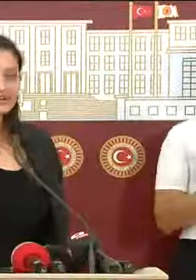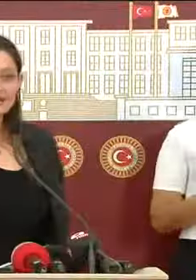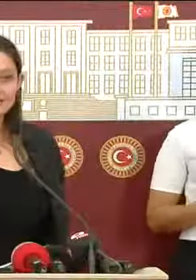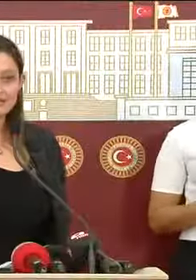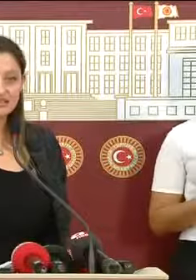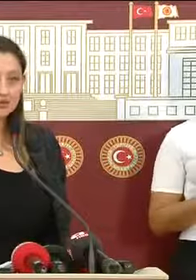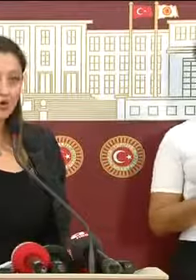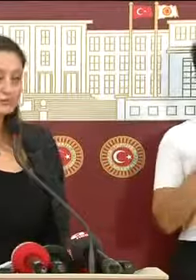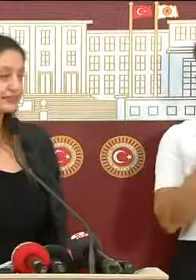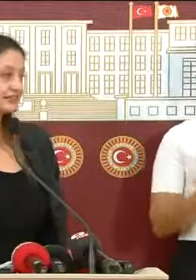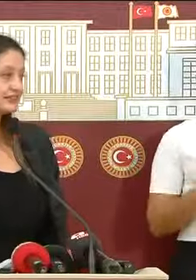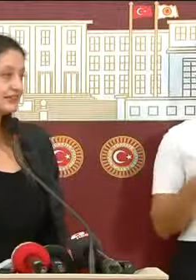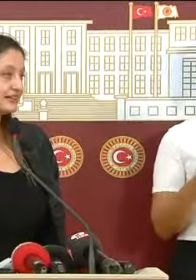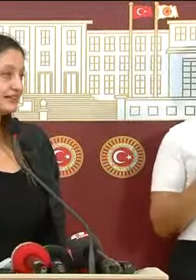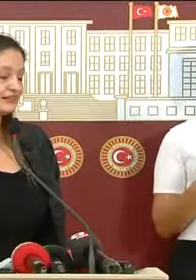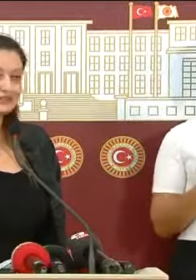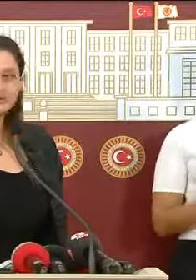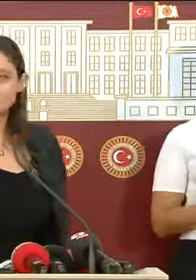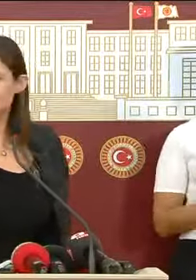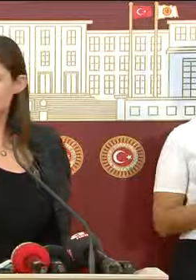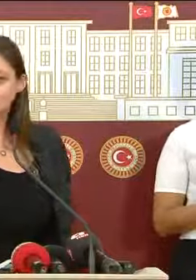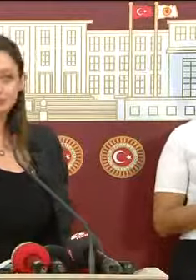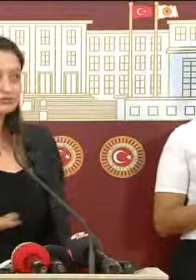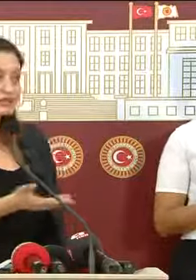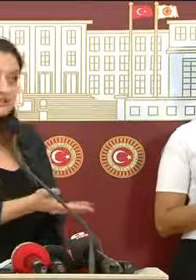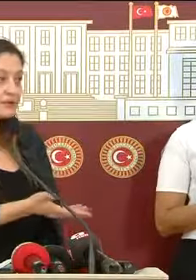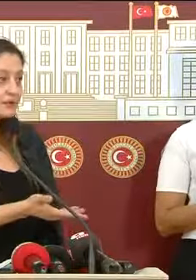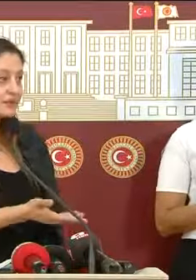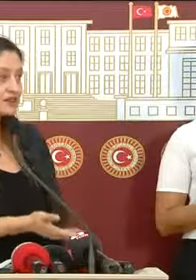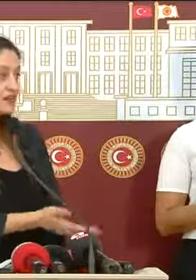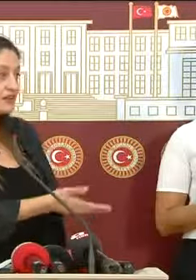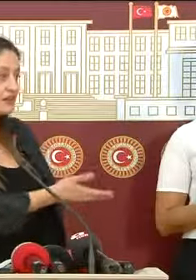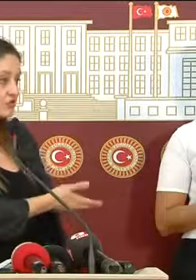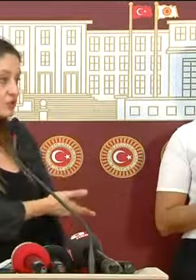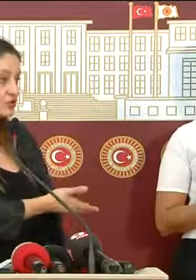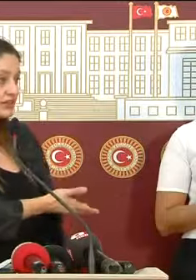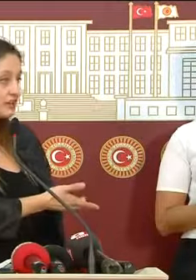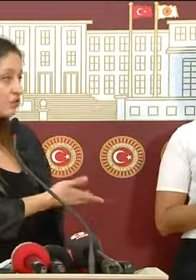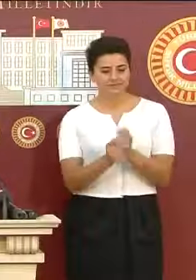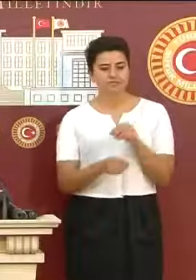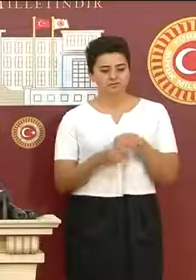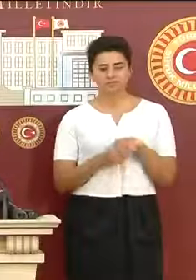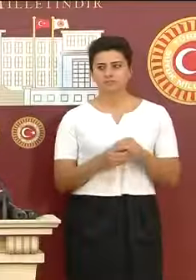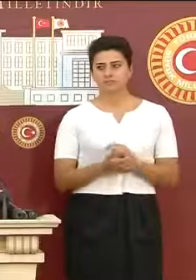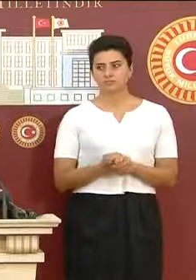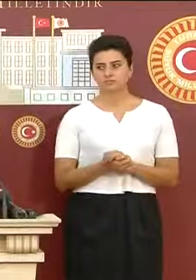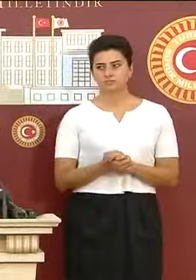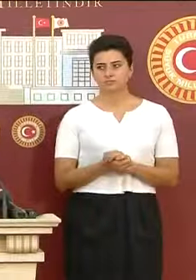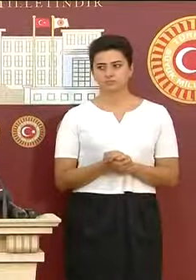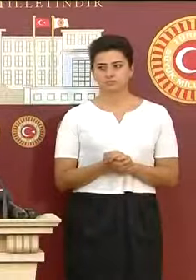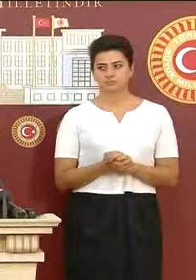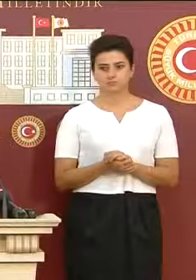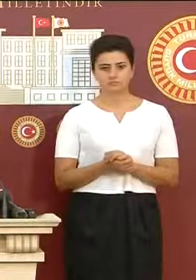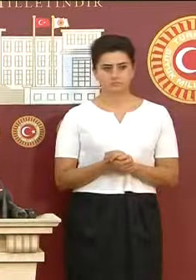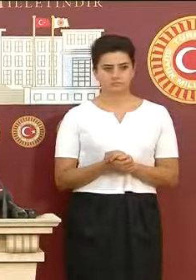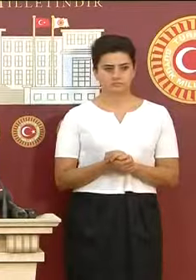öneri. Kamuoyunda düzenlemenin kendisi için yapıldığı yönünde bir kanaat olduğunu ifade eden Pavey, benim bu düzenlemeyle ilgim yok dedi. Bir